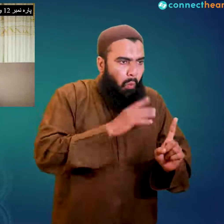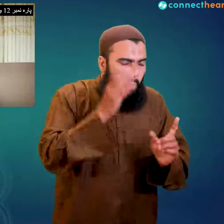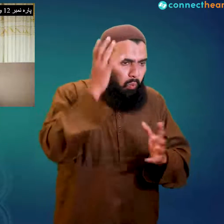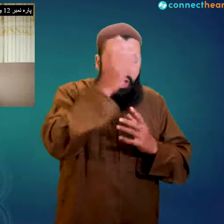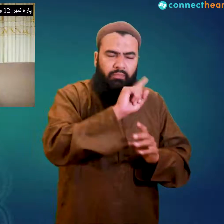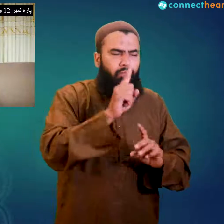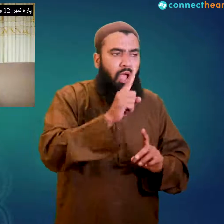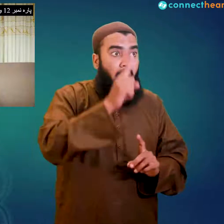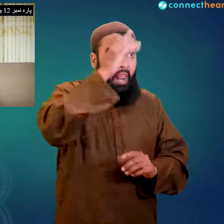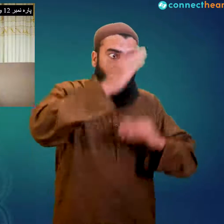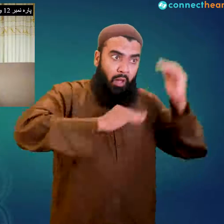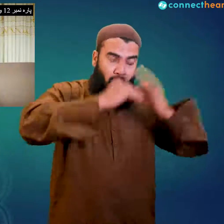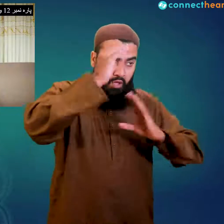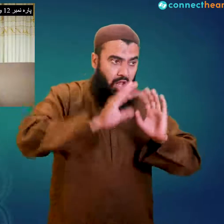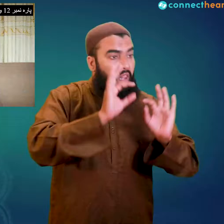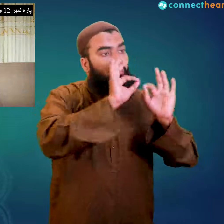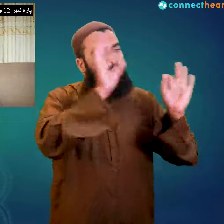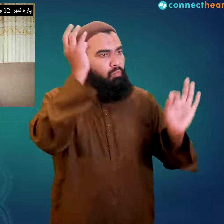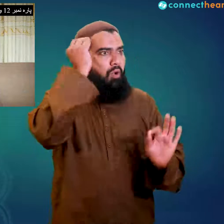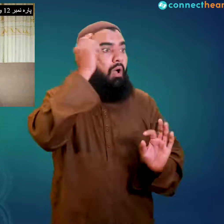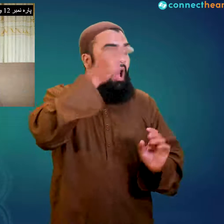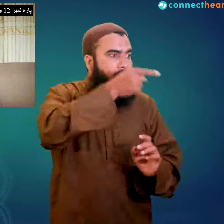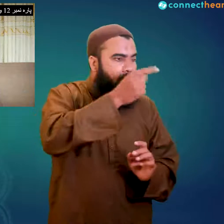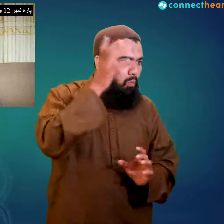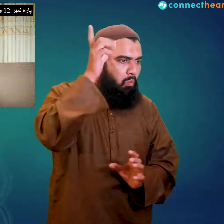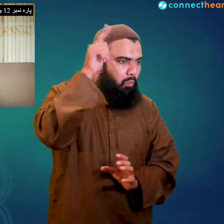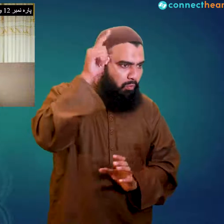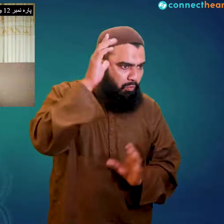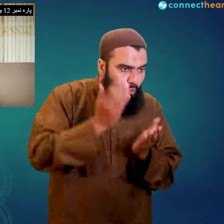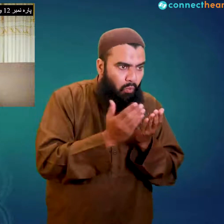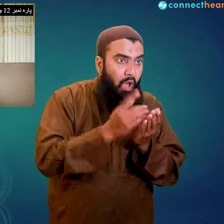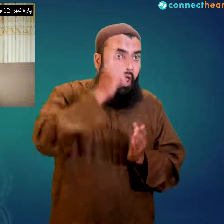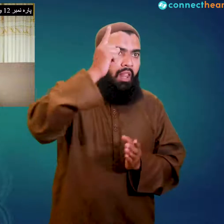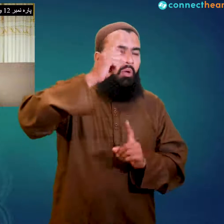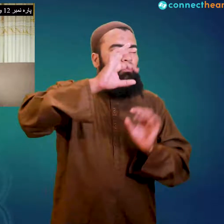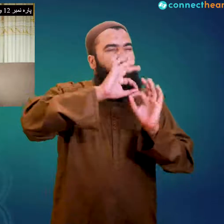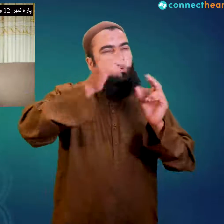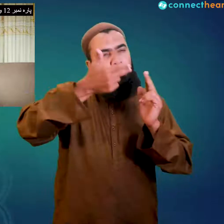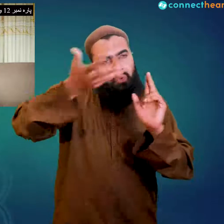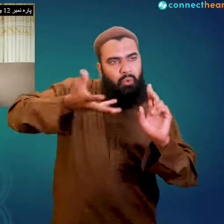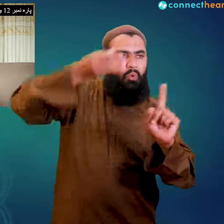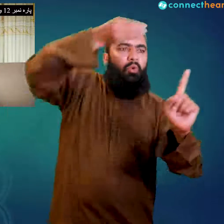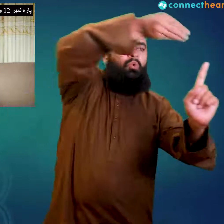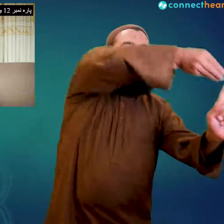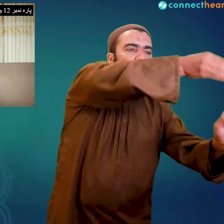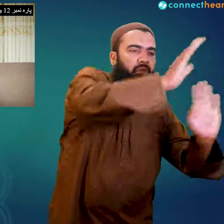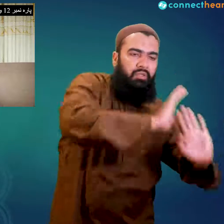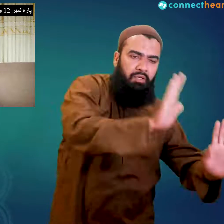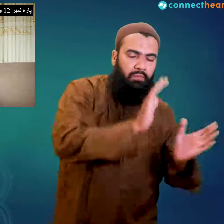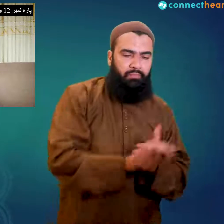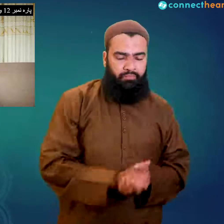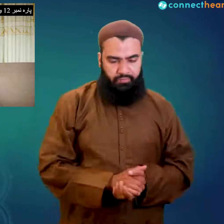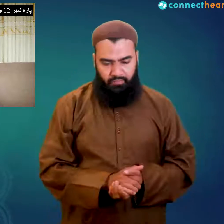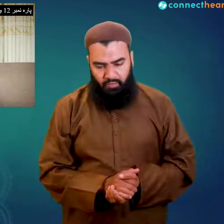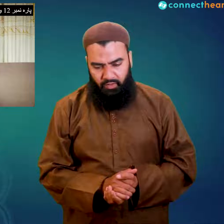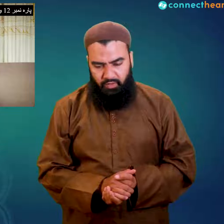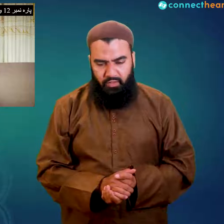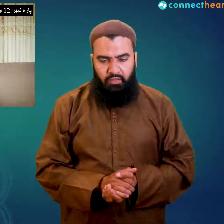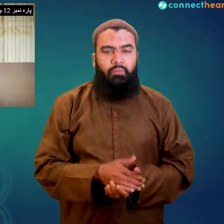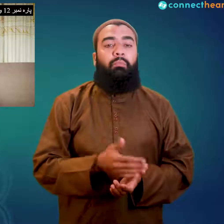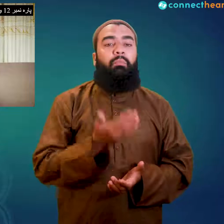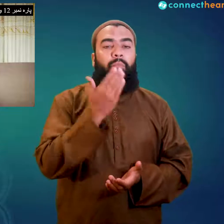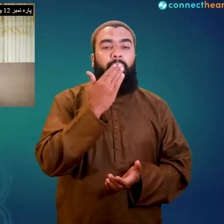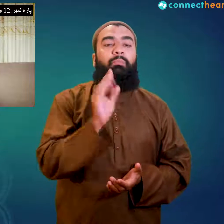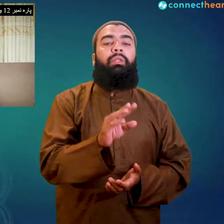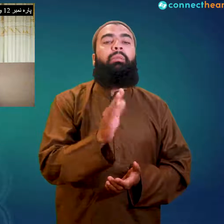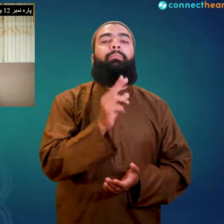ہیں اور یہ واقعہ احسن القصص ہے، یعنی واقعات میں بہترین واقعہ، چونکہ اس